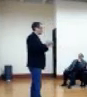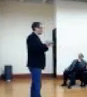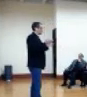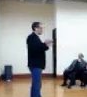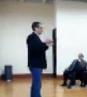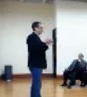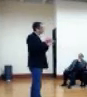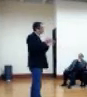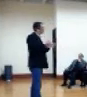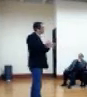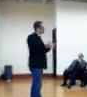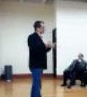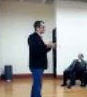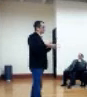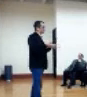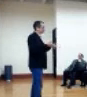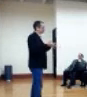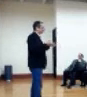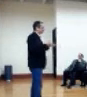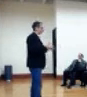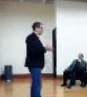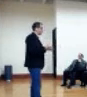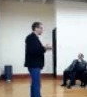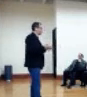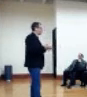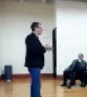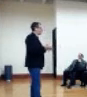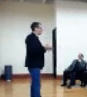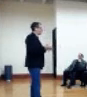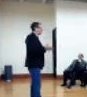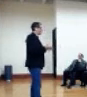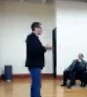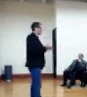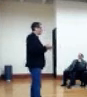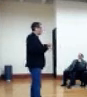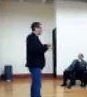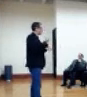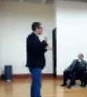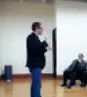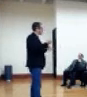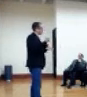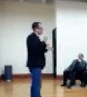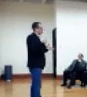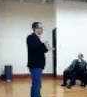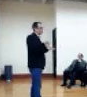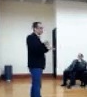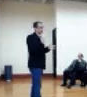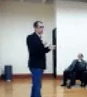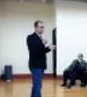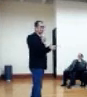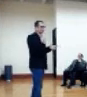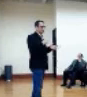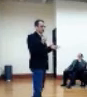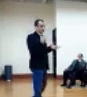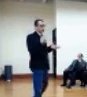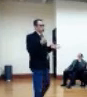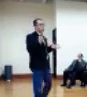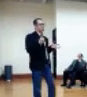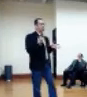sentimiento, felicidad, ¿qué está pasando aquí? Y comenzamos a ver el origen de esto, y es la influencia de Estuardo Samayoa en sus